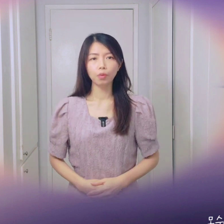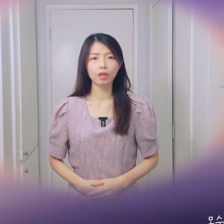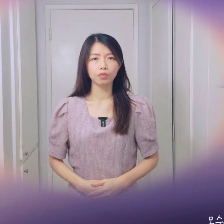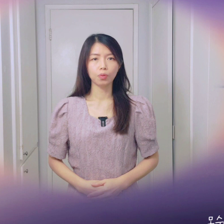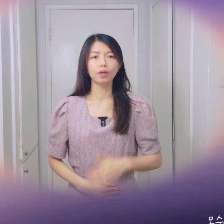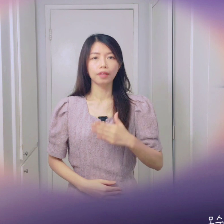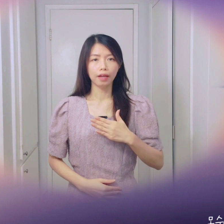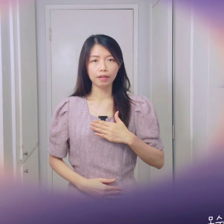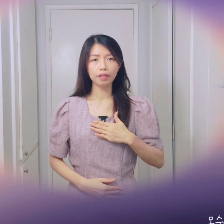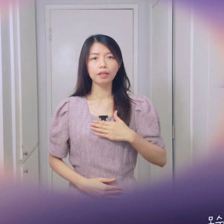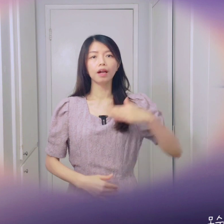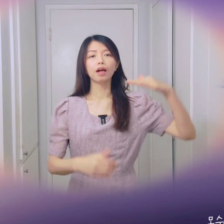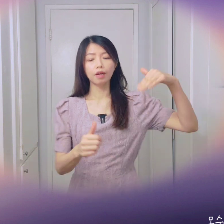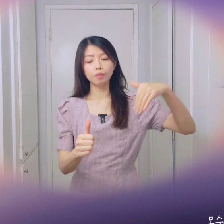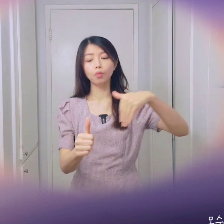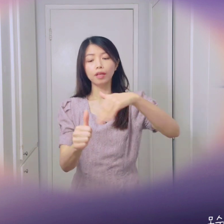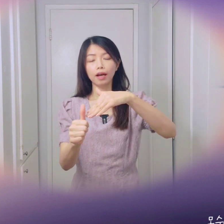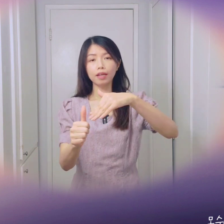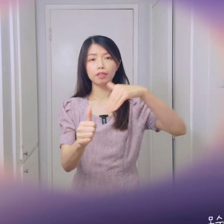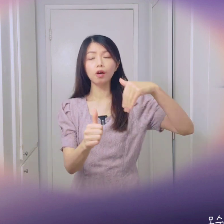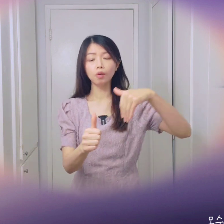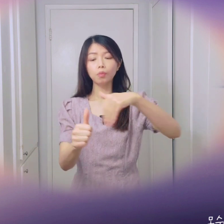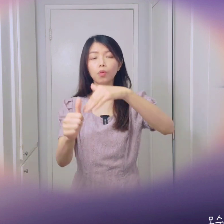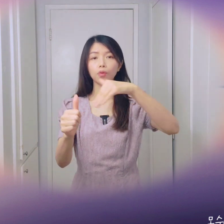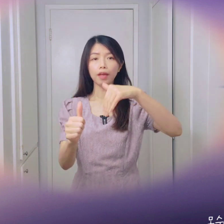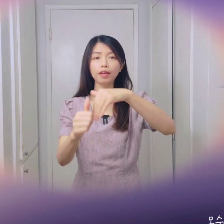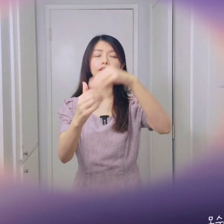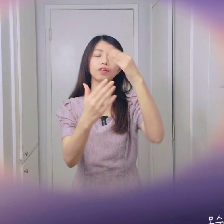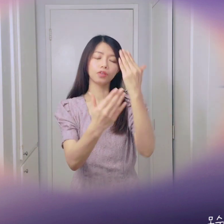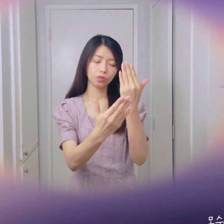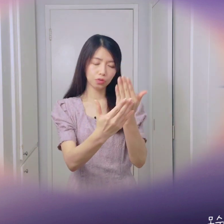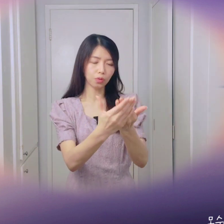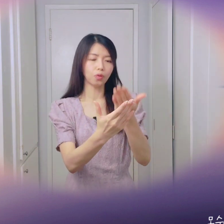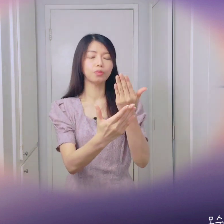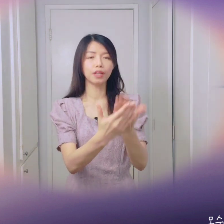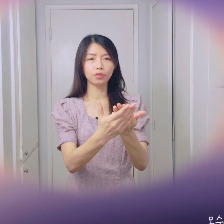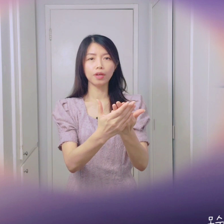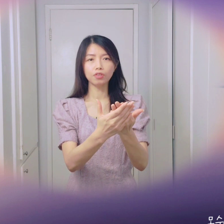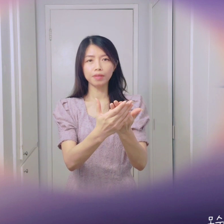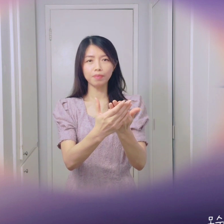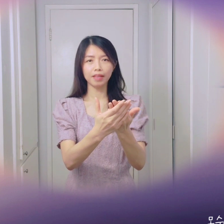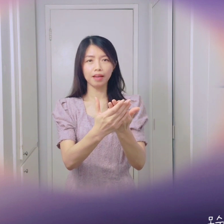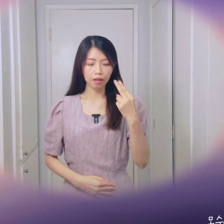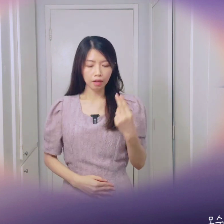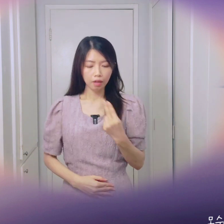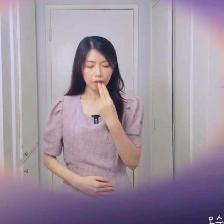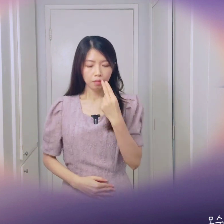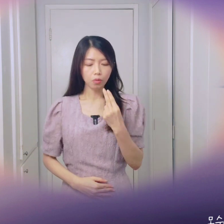나를 보내줘. 나를 보내다가 있죠? 보내주. 부탁수어 해주시면